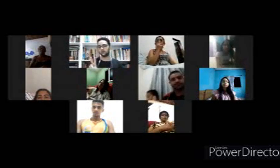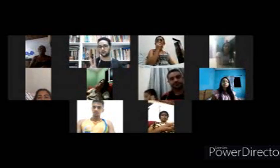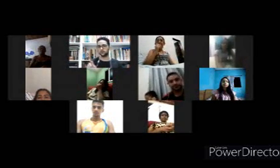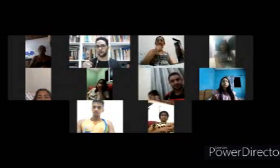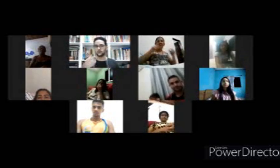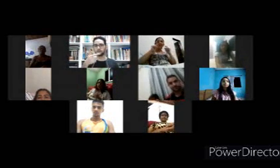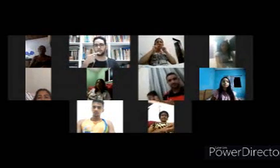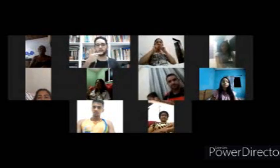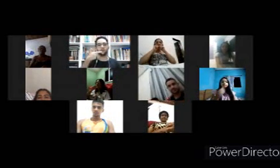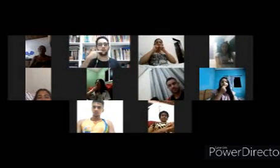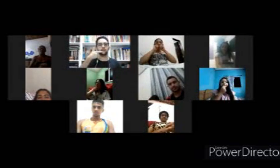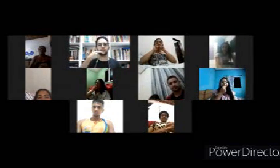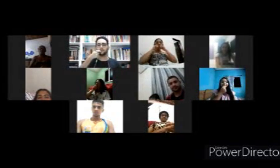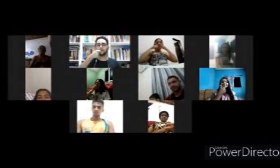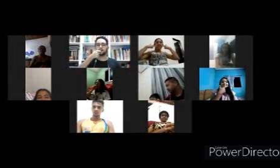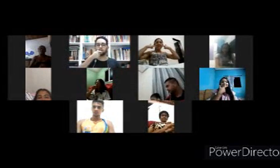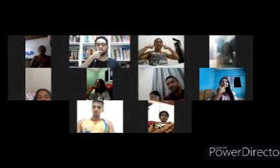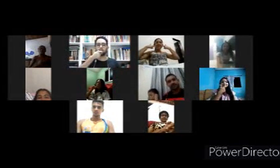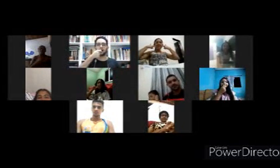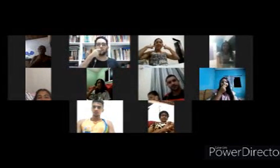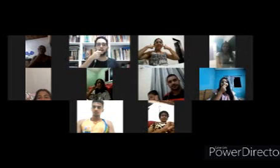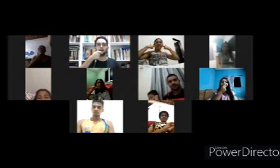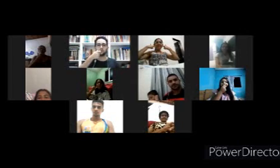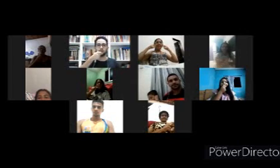sinais diferentes. Eu tenho esse, em que eu vou abrir e sorrir.